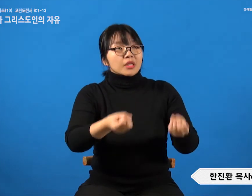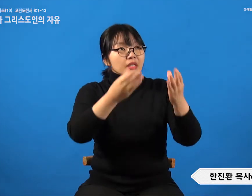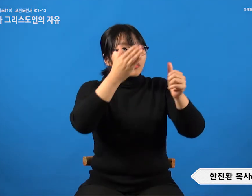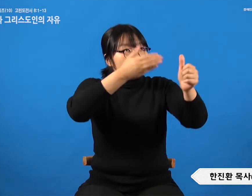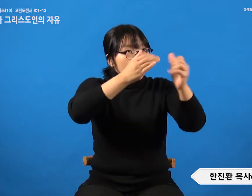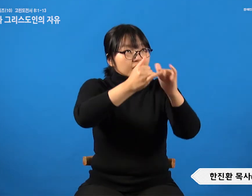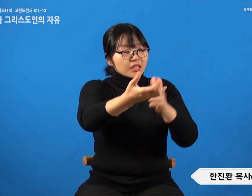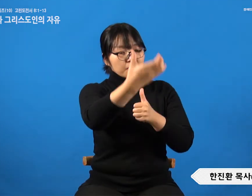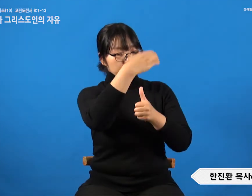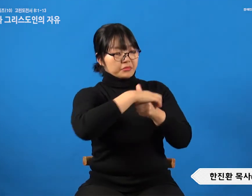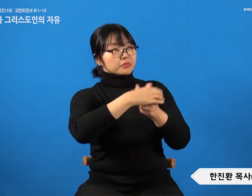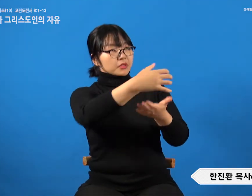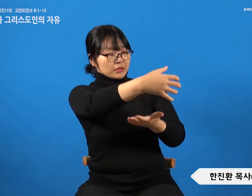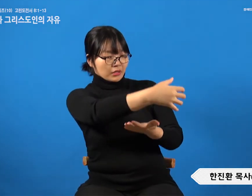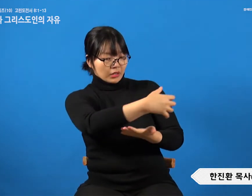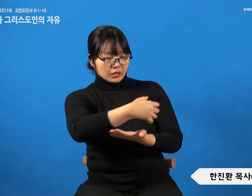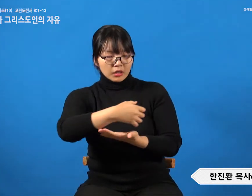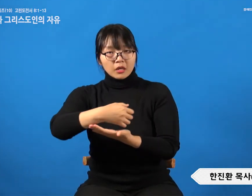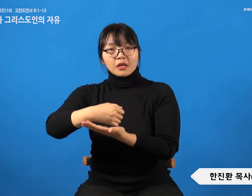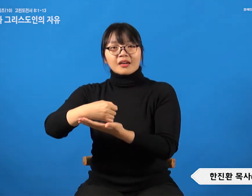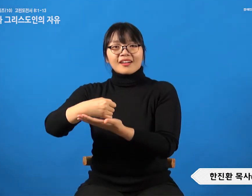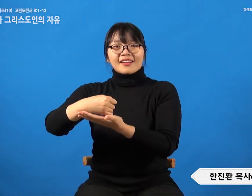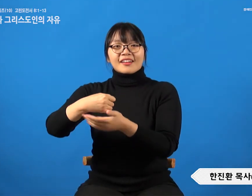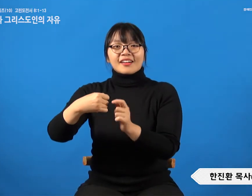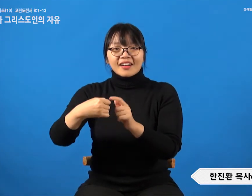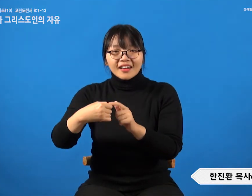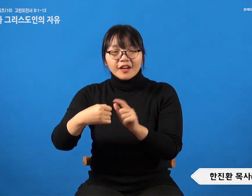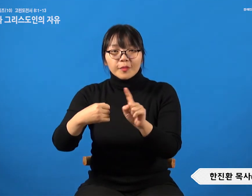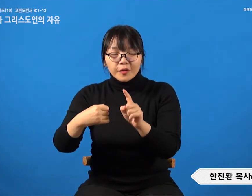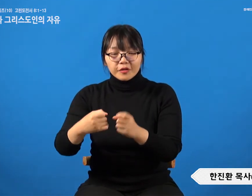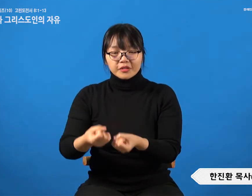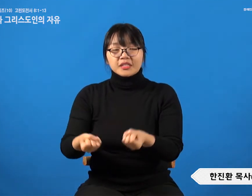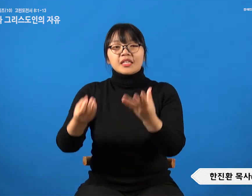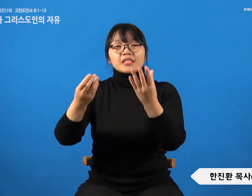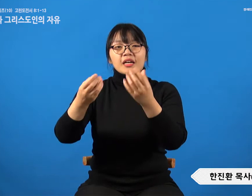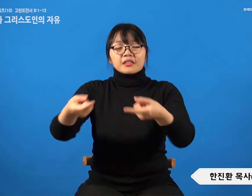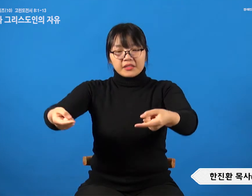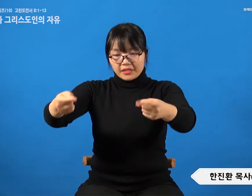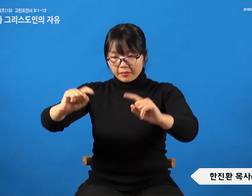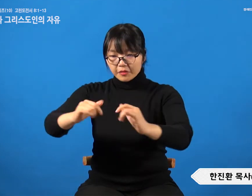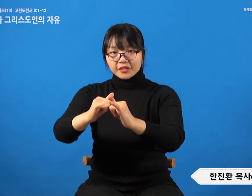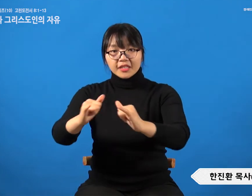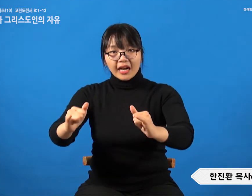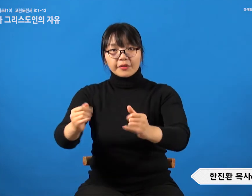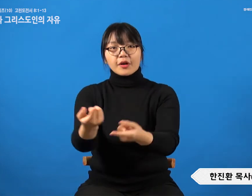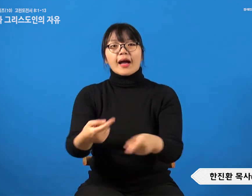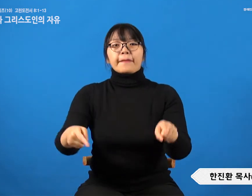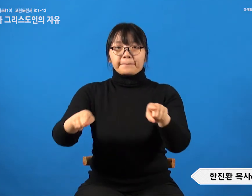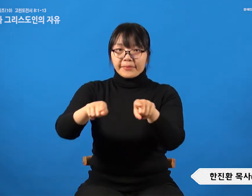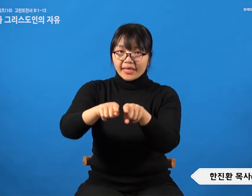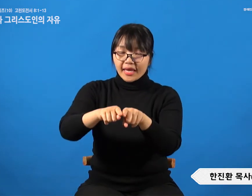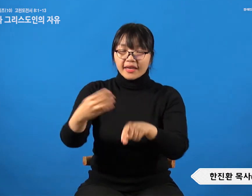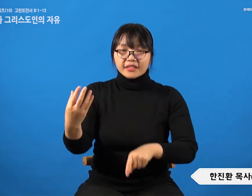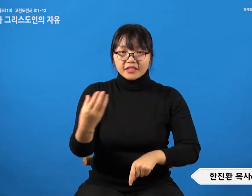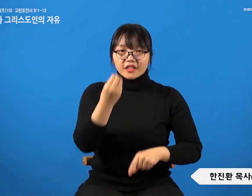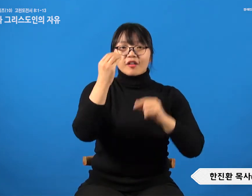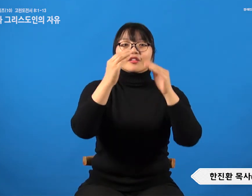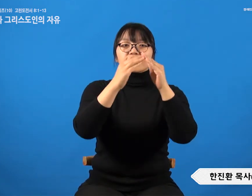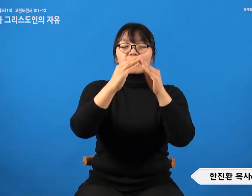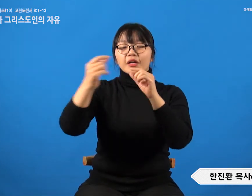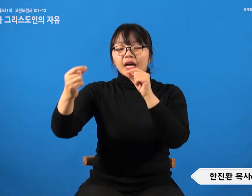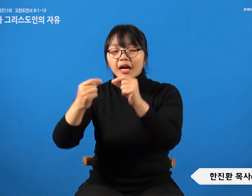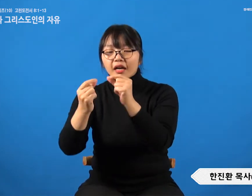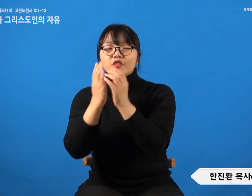줍니다. 그러면 제주는 그 음식을 가지고서 그날 제사에 참여한 사람들과 함께 신전